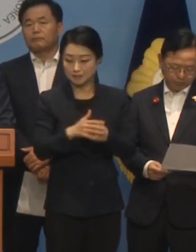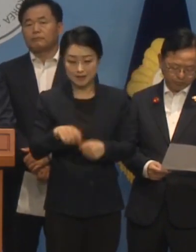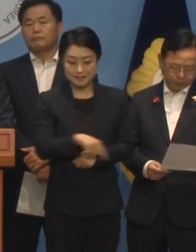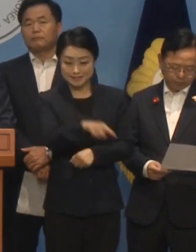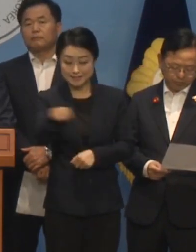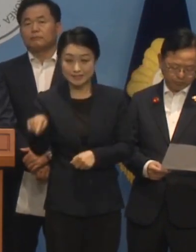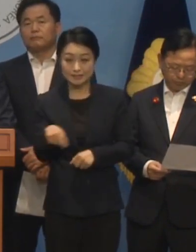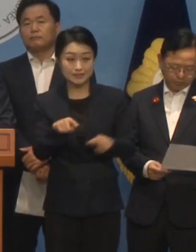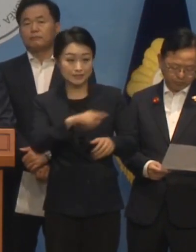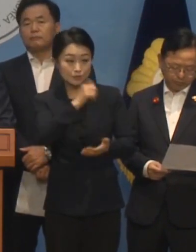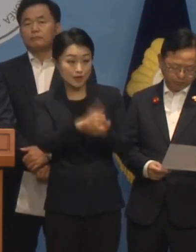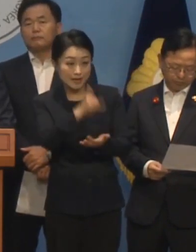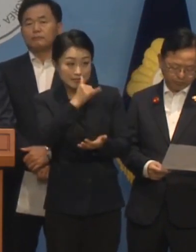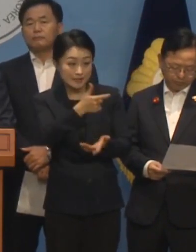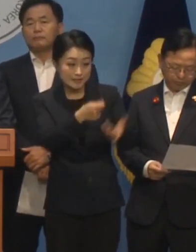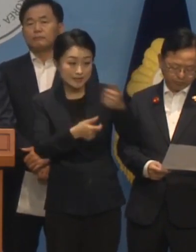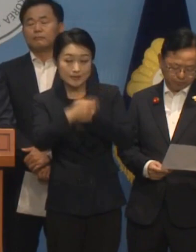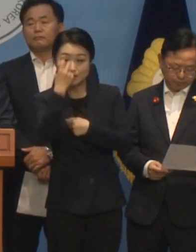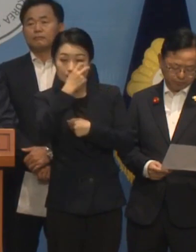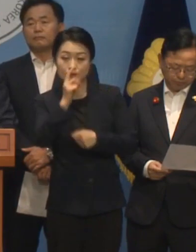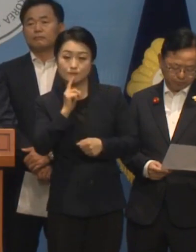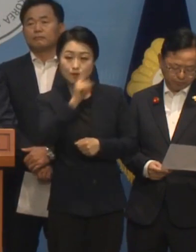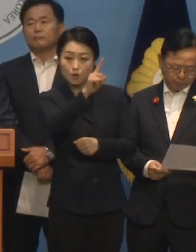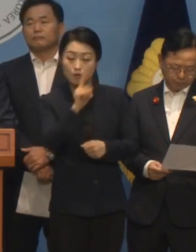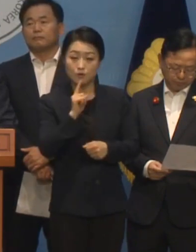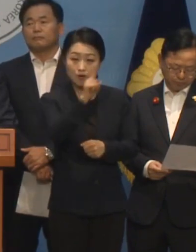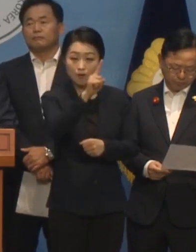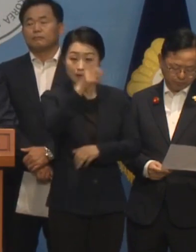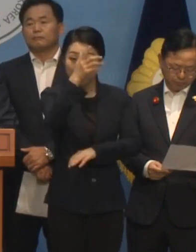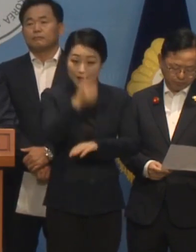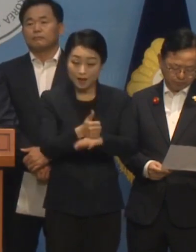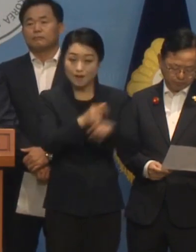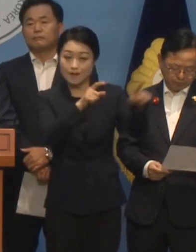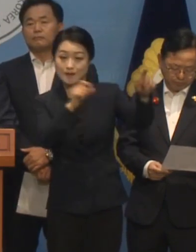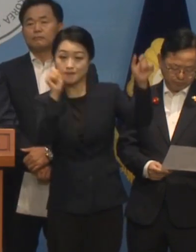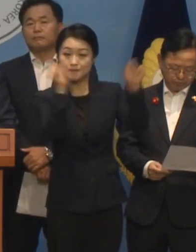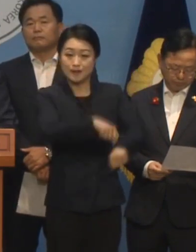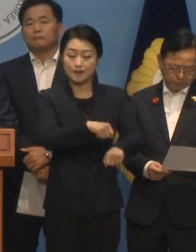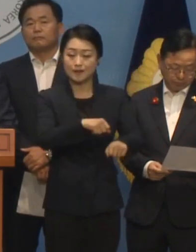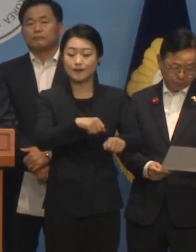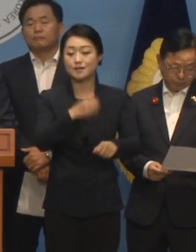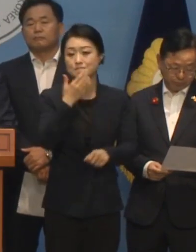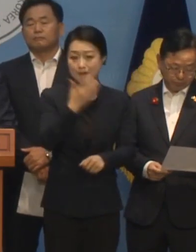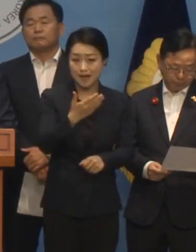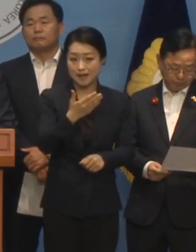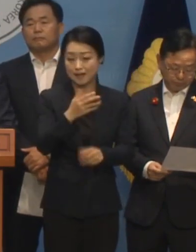죄상을 국민 앞에 명명백백히 밝히고